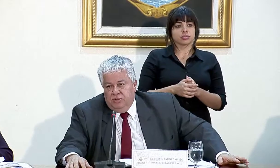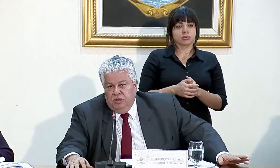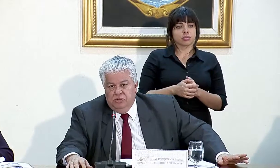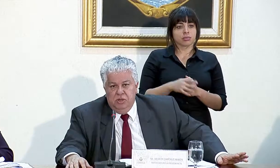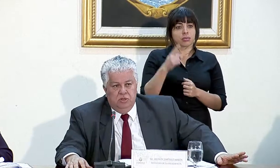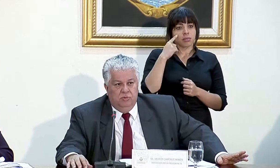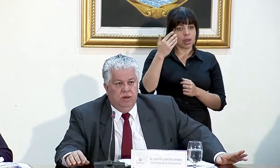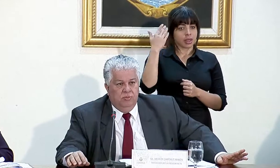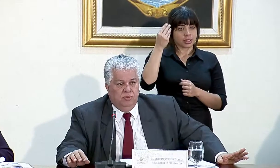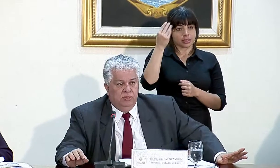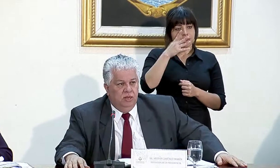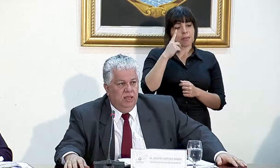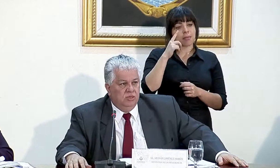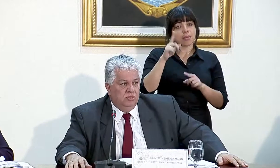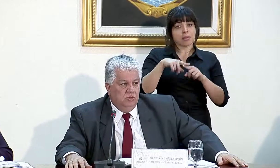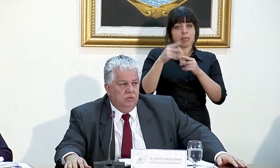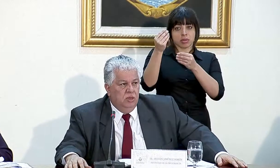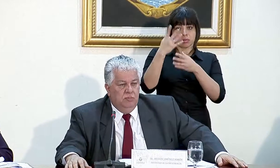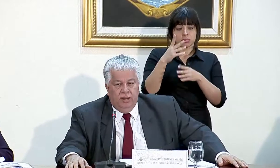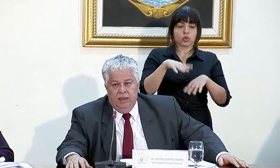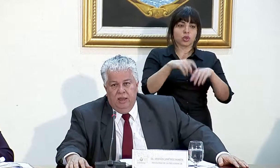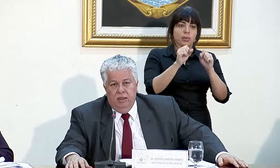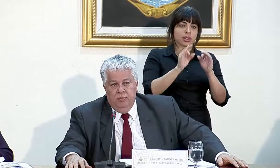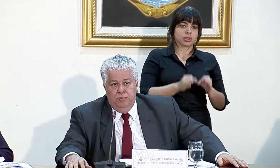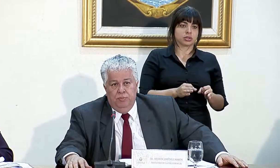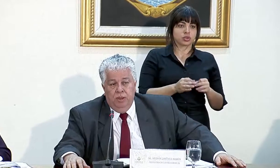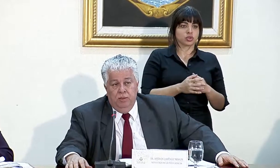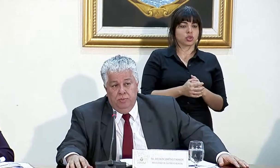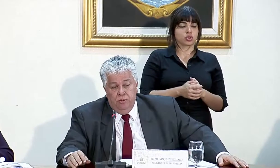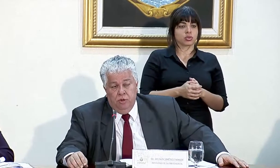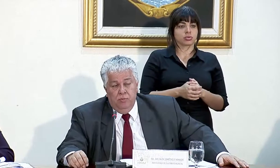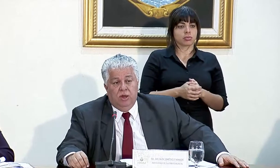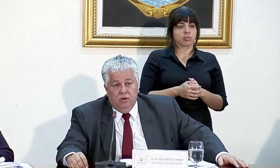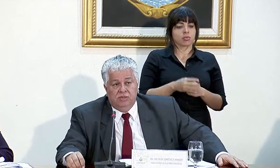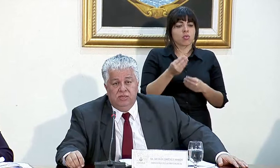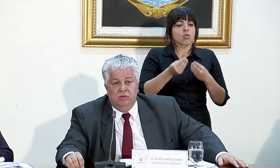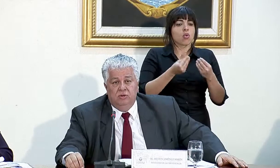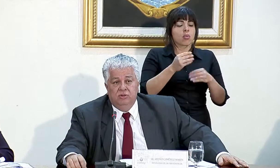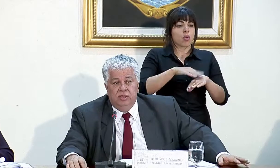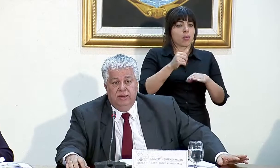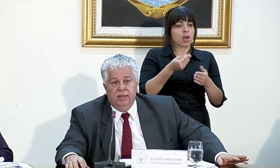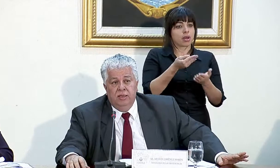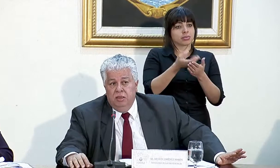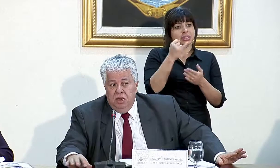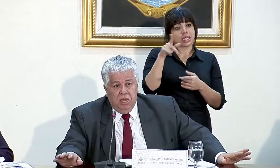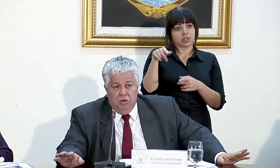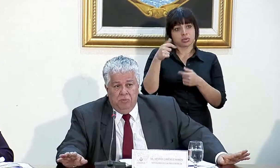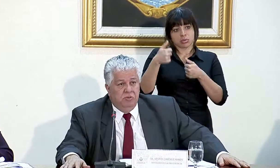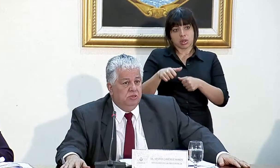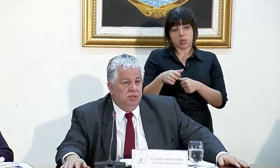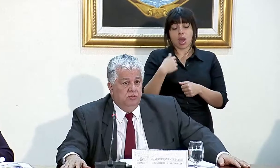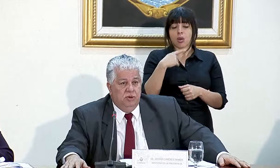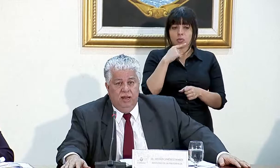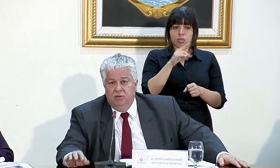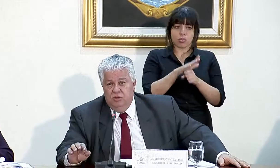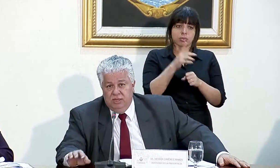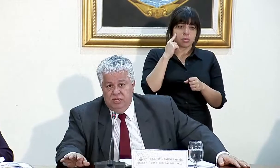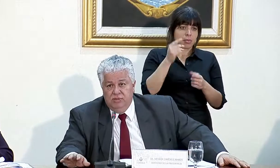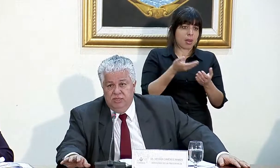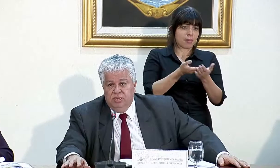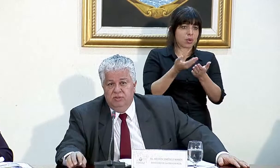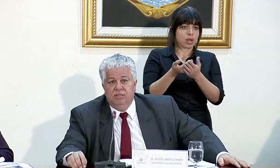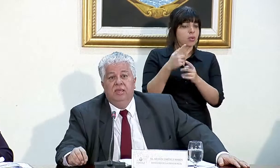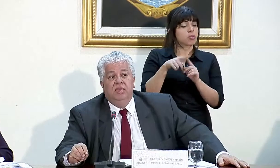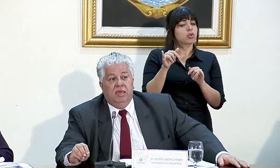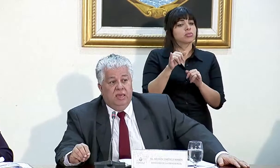anteriormente mencionados, tomaremos la decisión para convocarlos si así ellos lo consideran. Hay compromiso para convocarlos, lo que